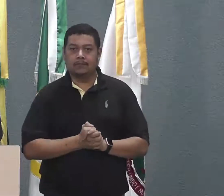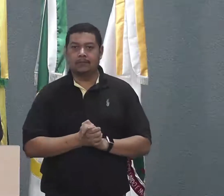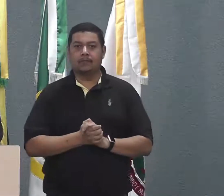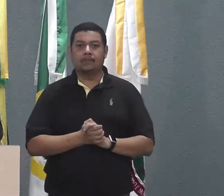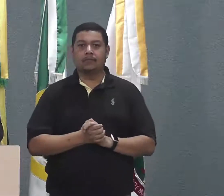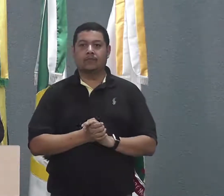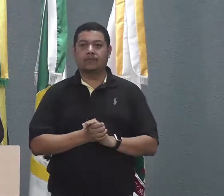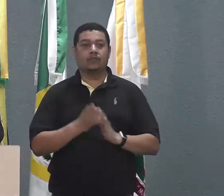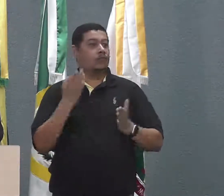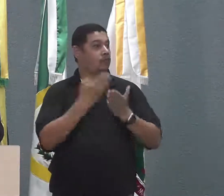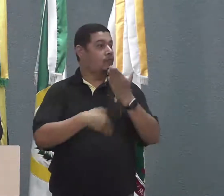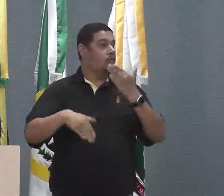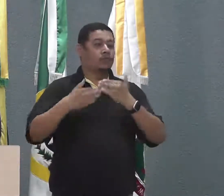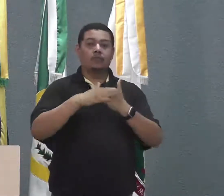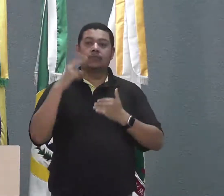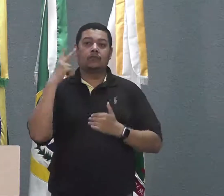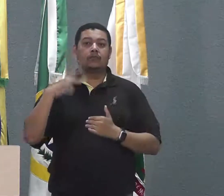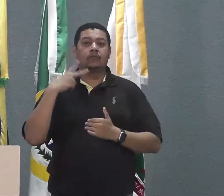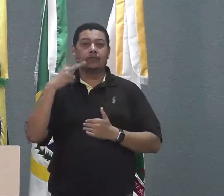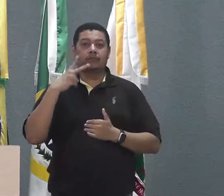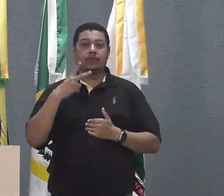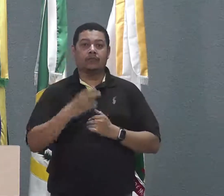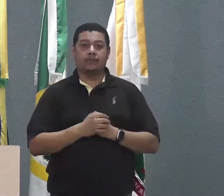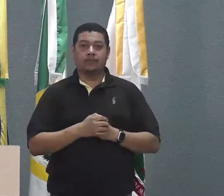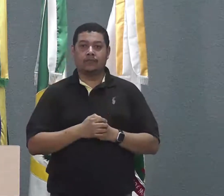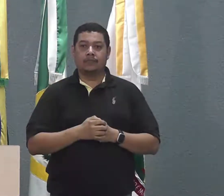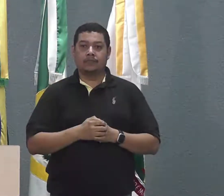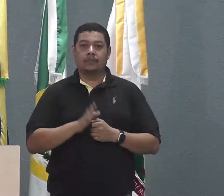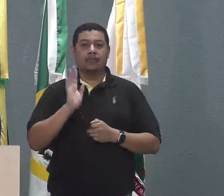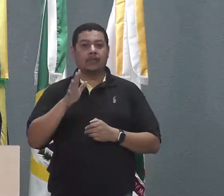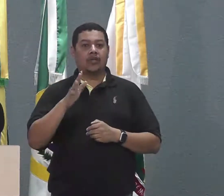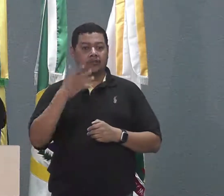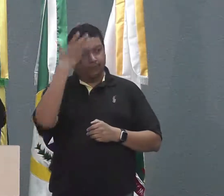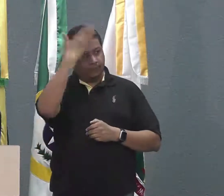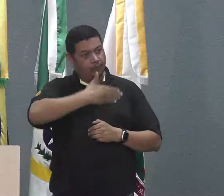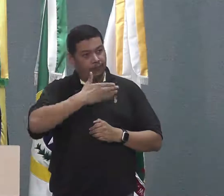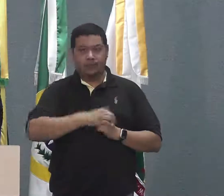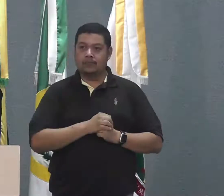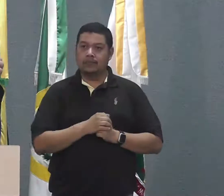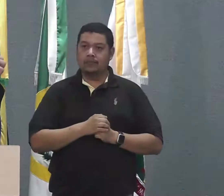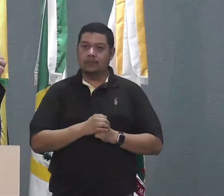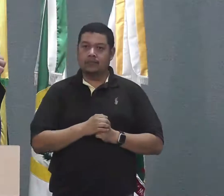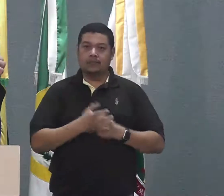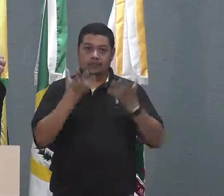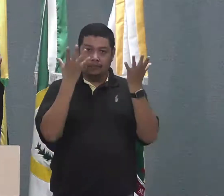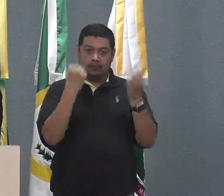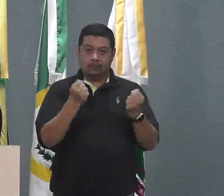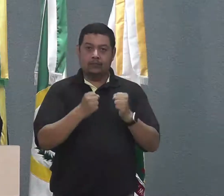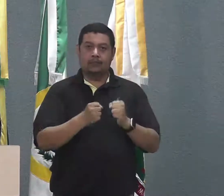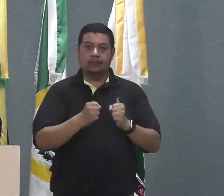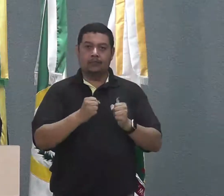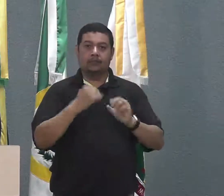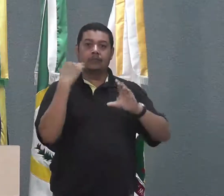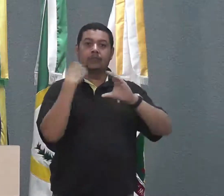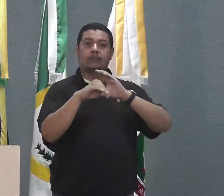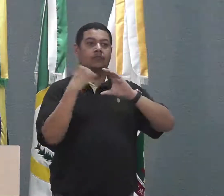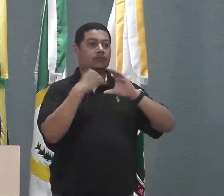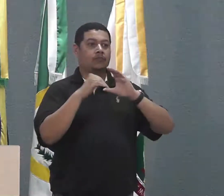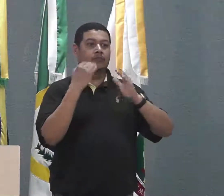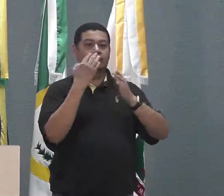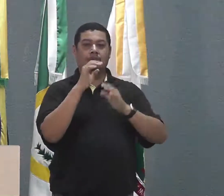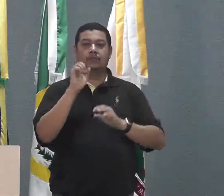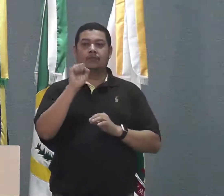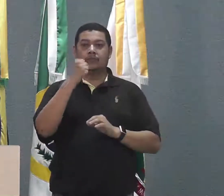com todos os vereadores, presenciaram a minha fala e deliberaram, encaminhado para os 8